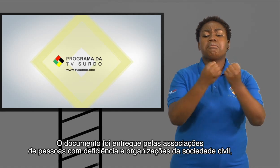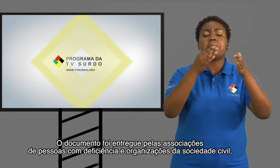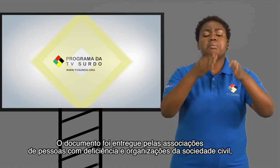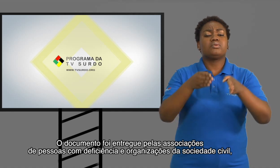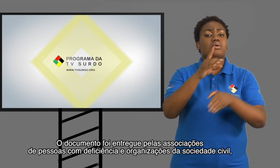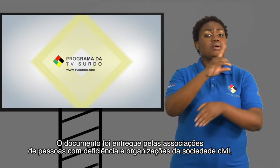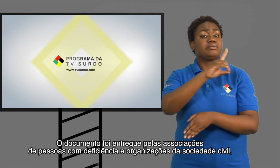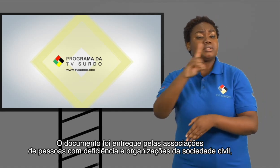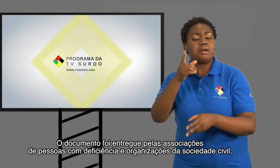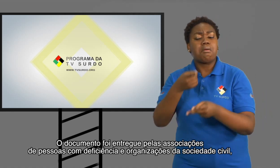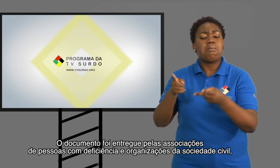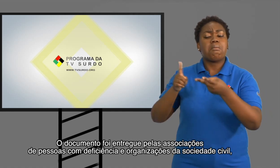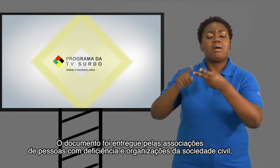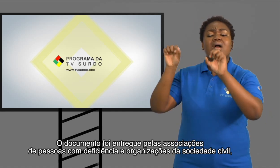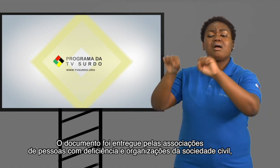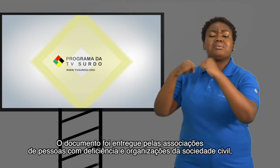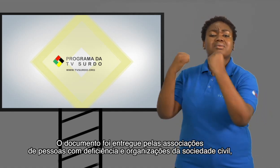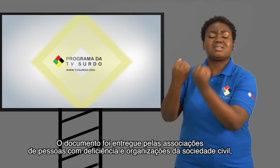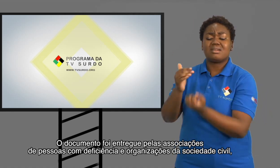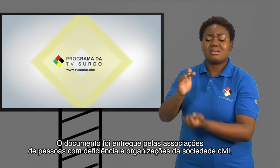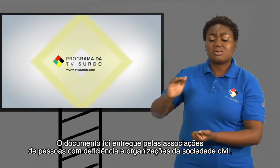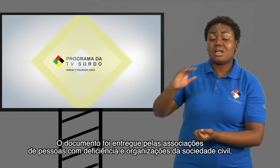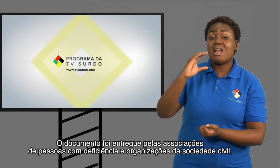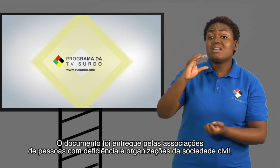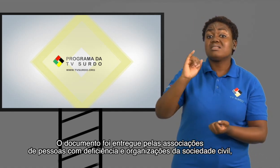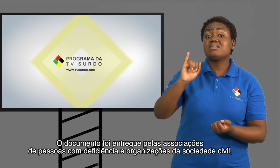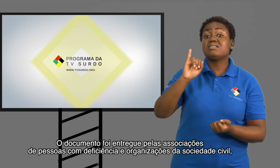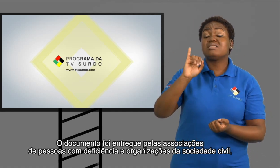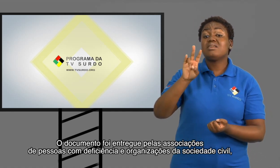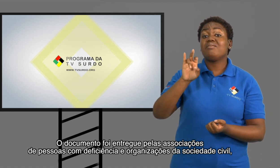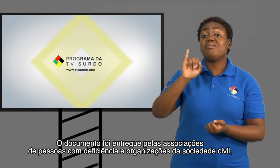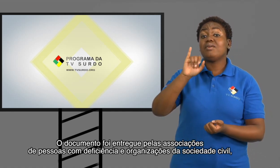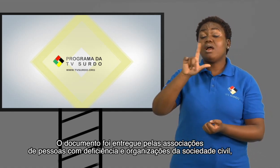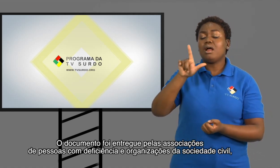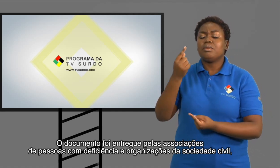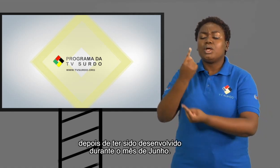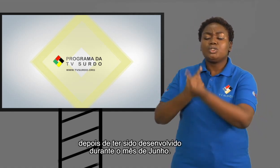pelas associações de pessoas com deficiência e organizações da